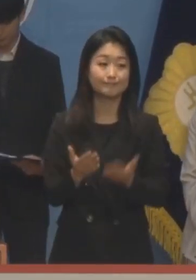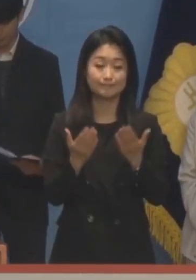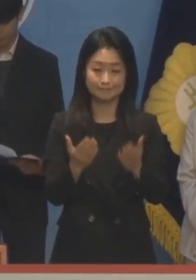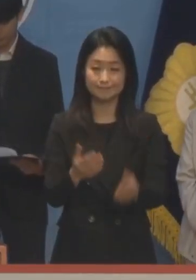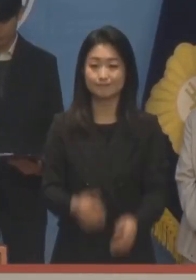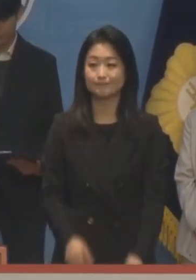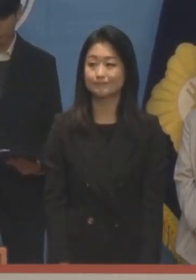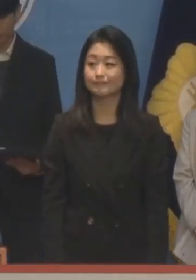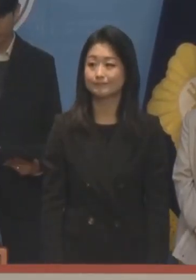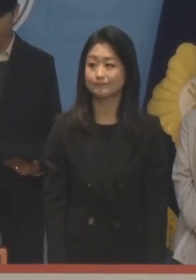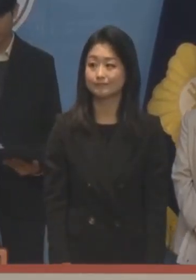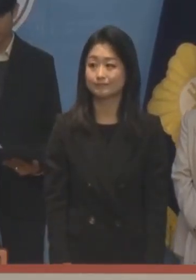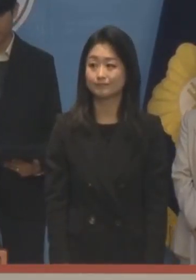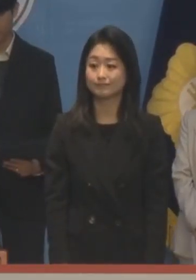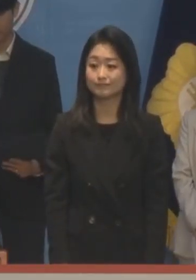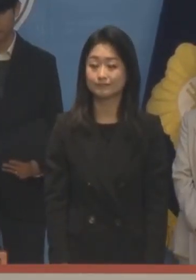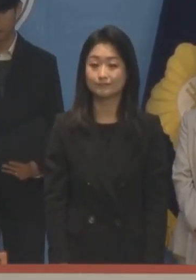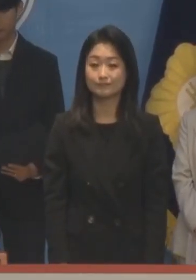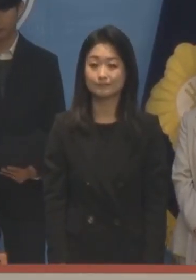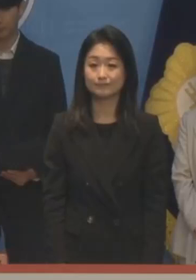하겠습니다.